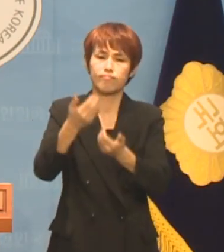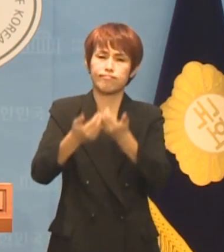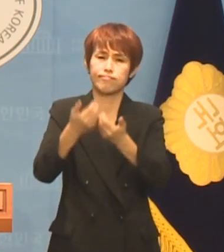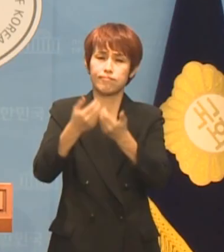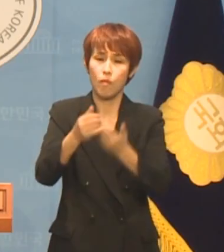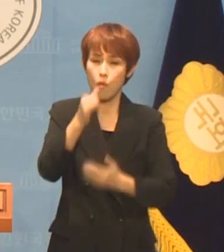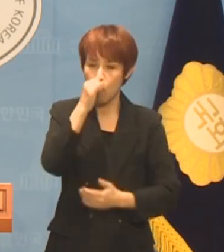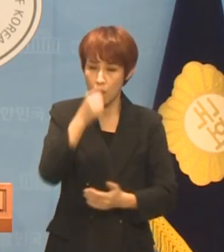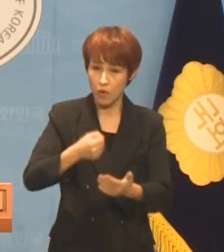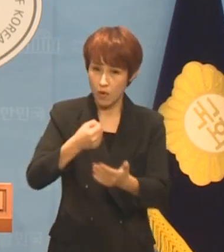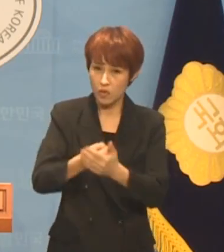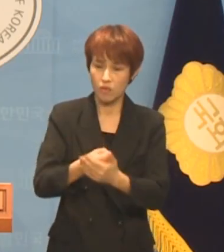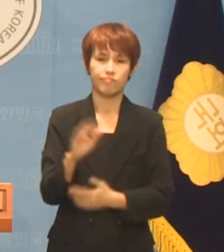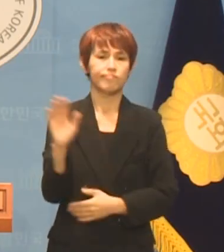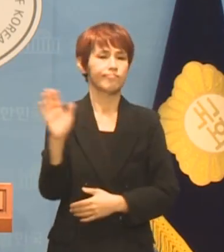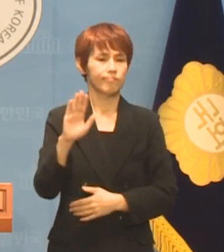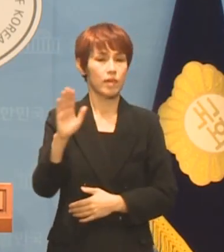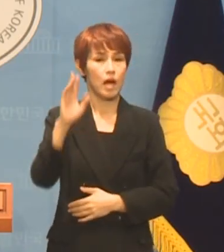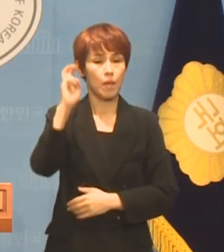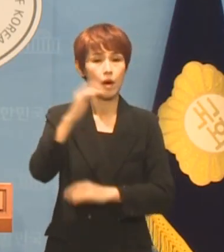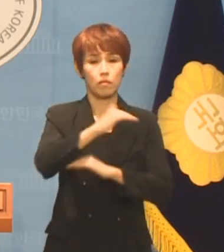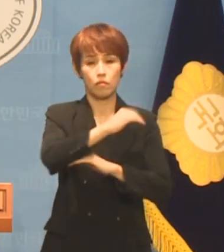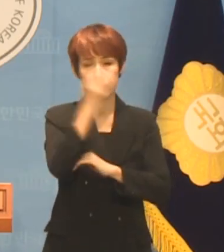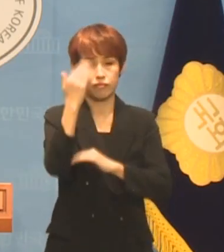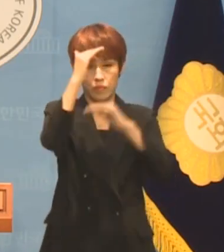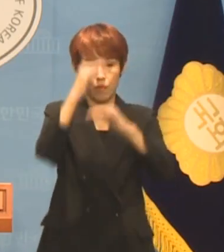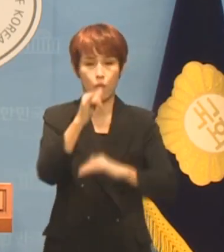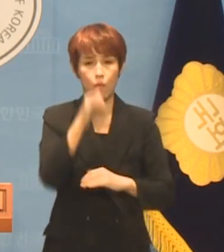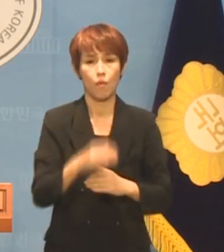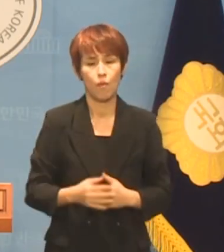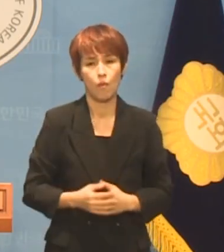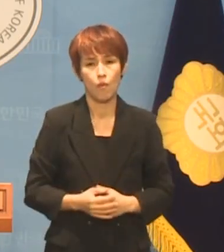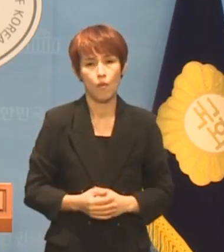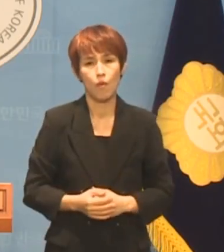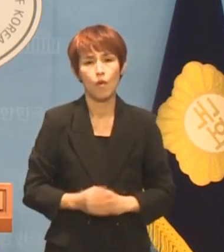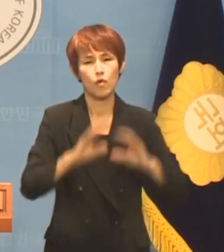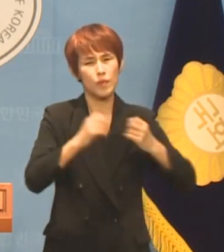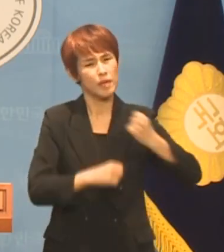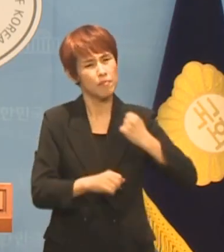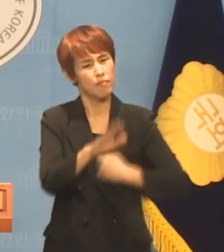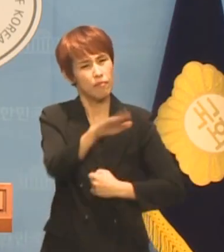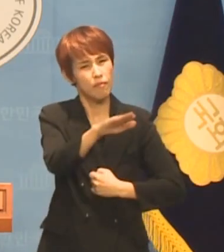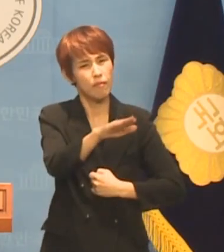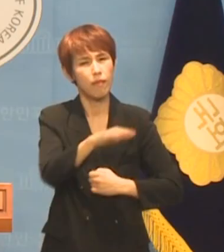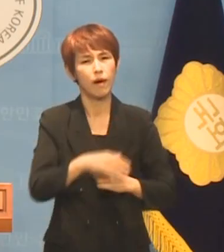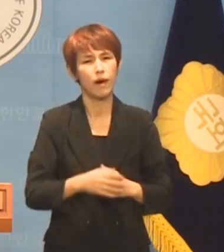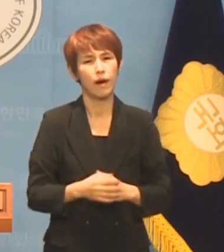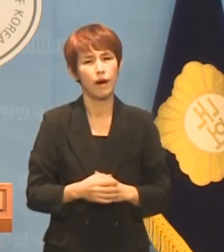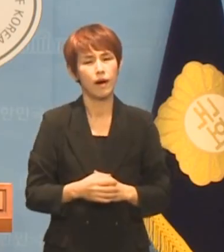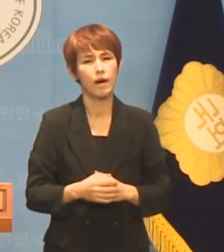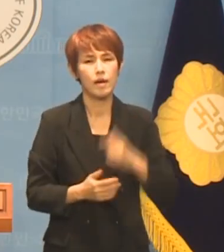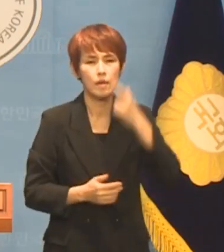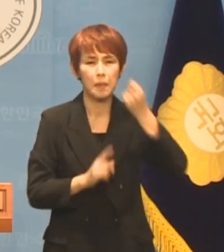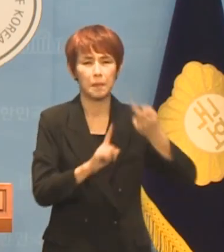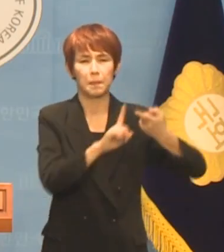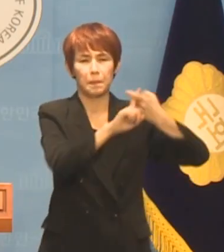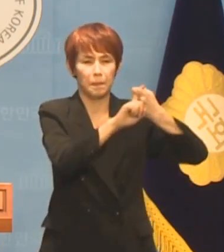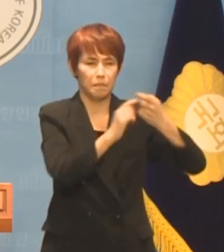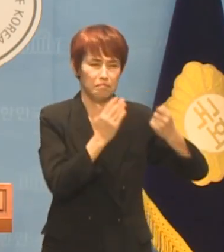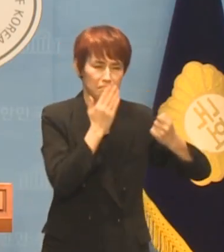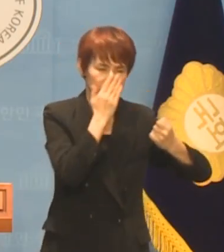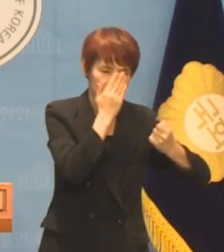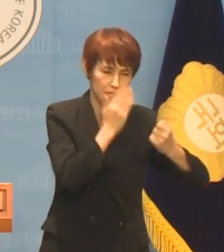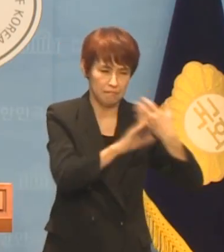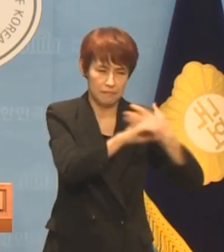만한 결정들은 하지 않을 것이라고 분석합니다. 국민의힘은 여전히 친일 굴종 외교에 미련이